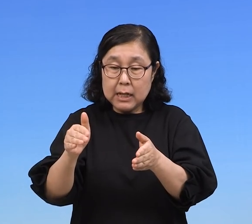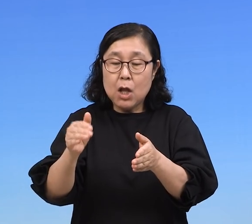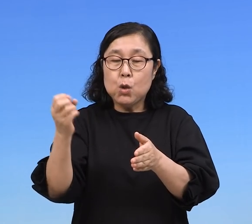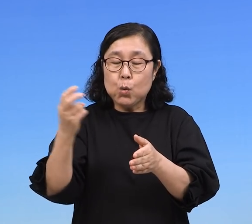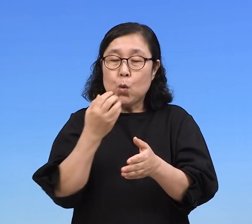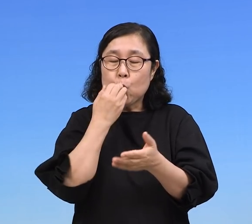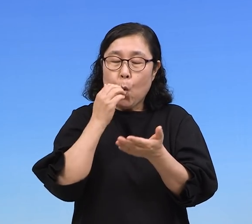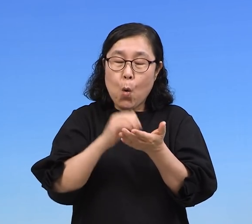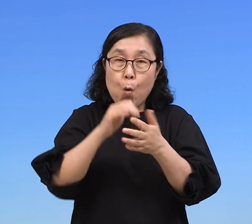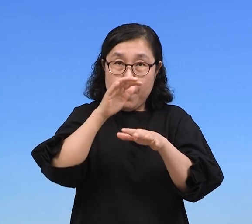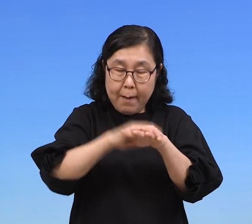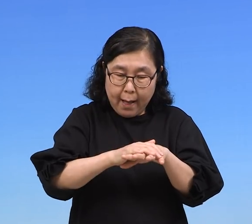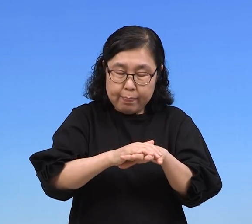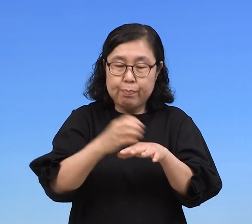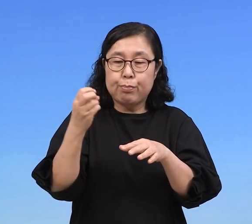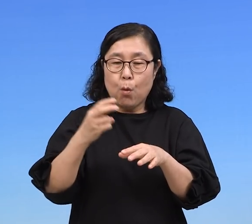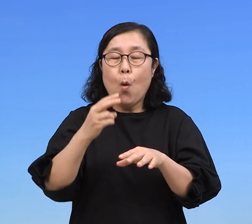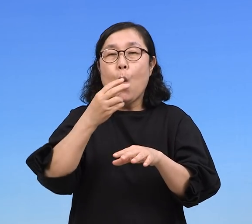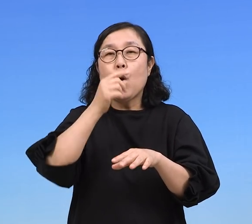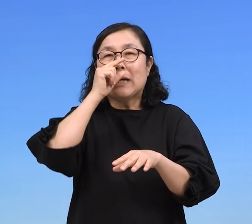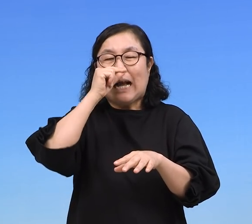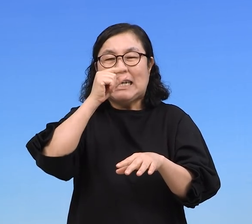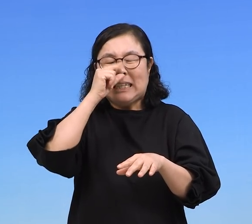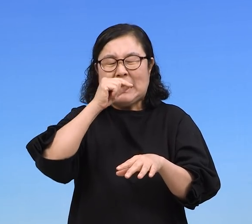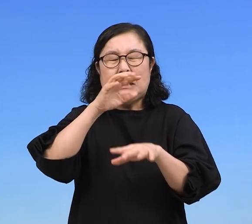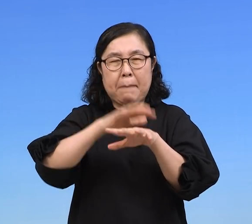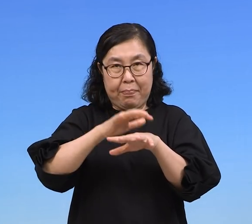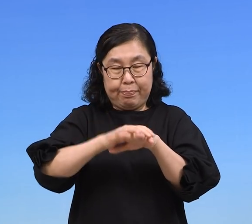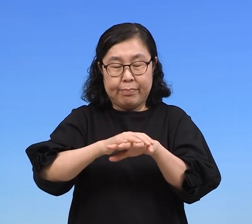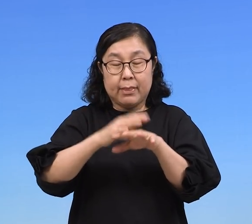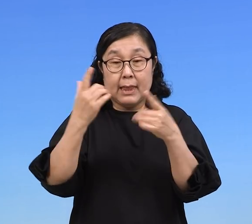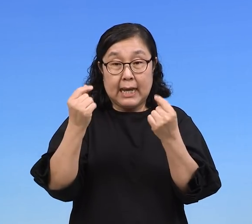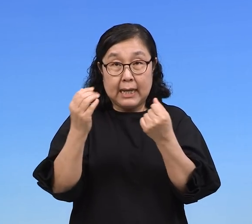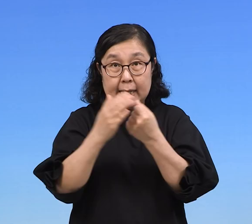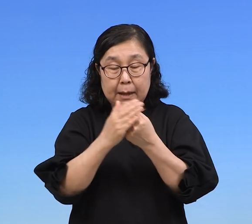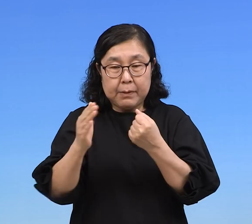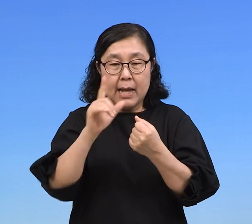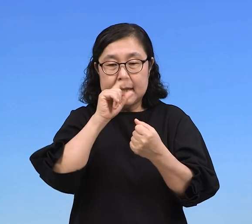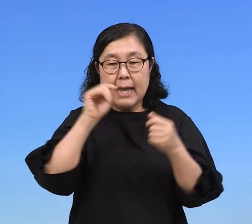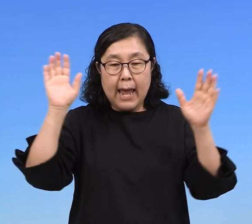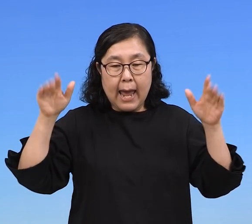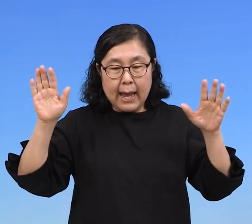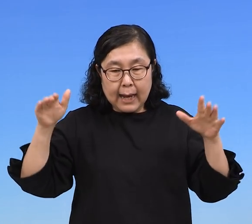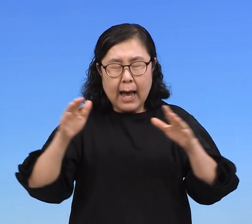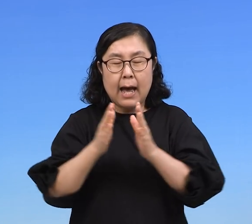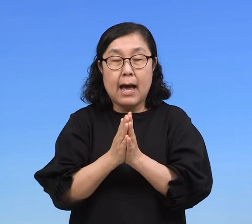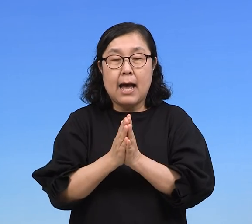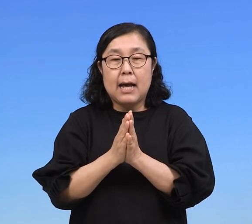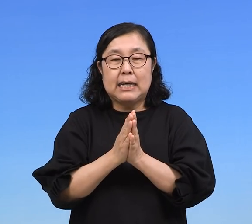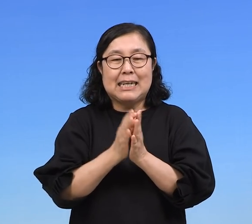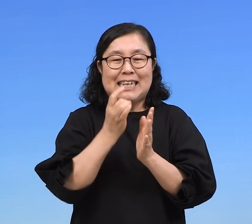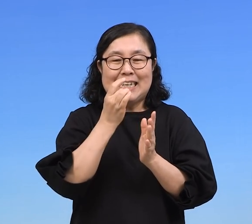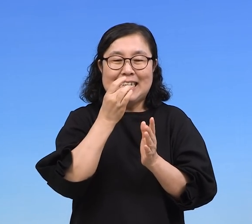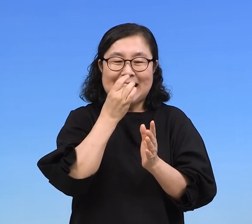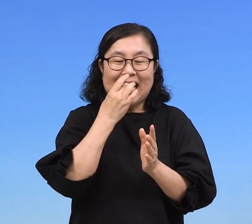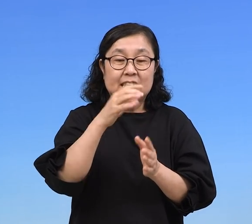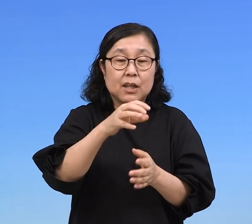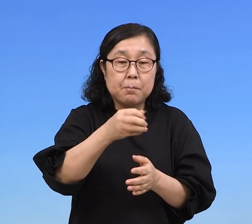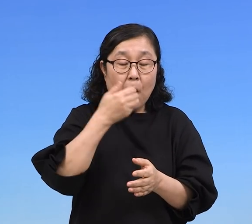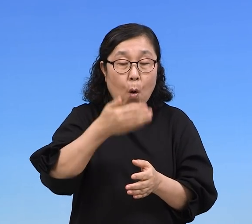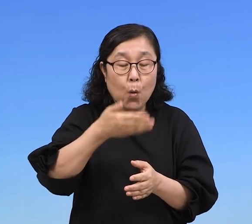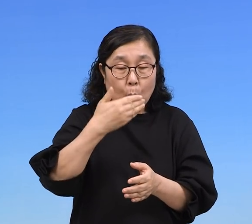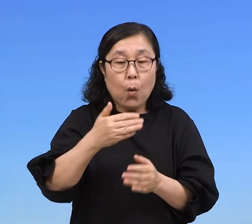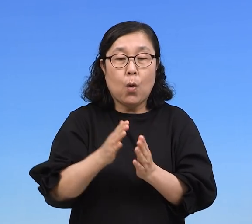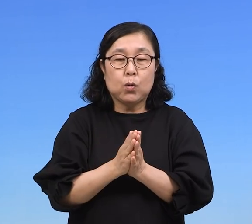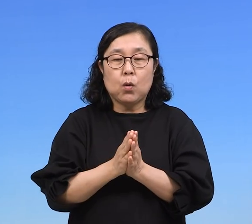같기도 하고 돌밭 같기도 하고 가시떨기 같기도 해가지고 새가 그 씨를 먹어버리는 것처럼, 해가 돋은 후에 타서